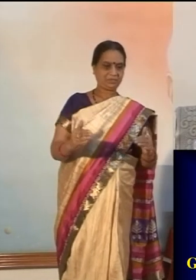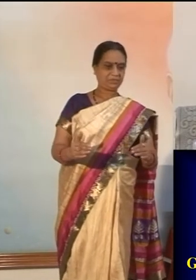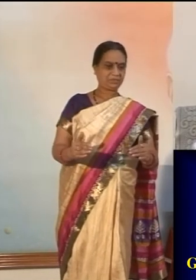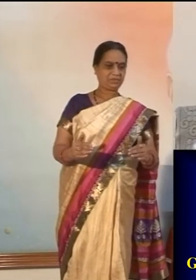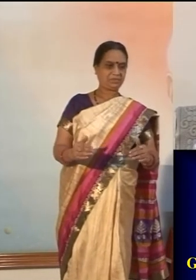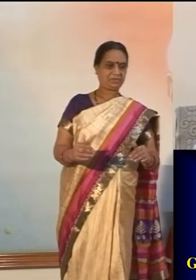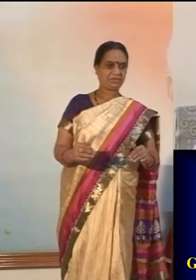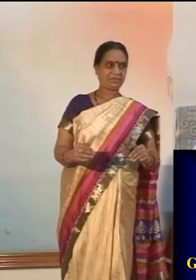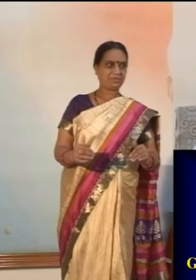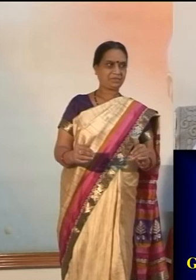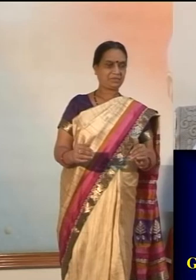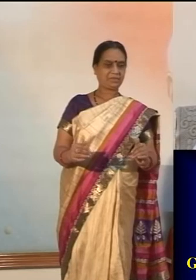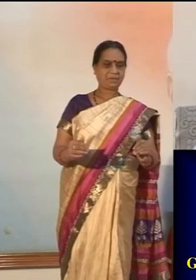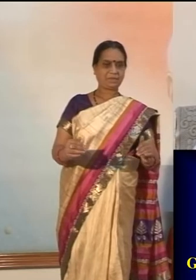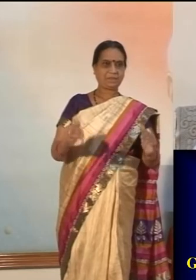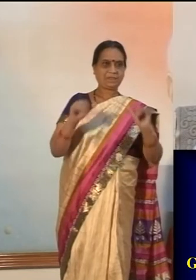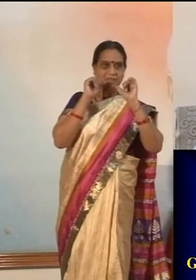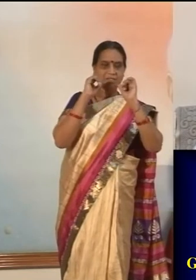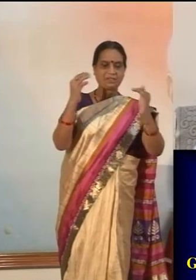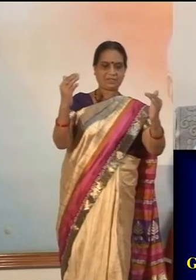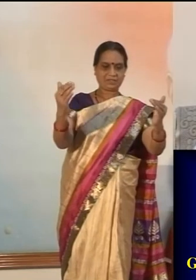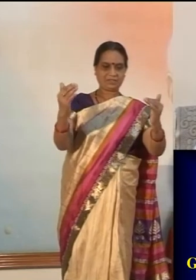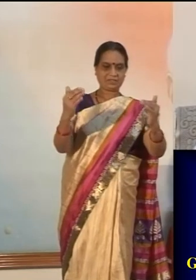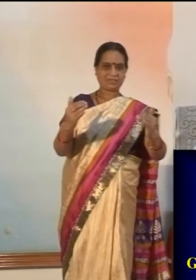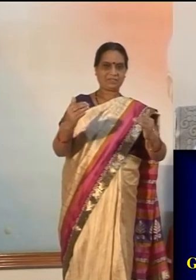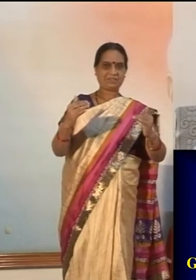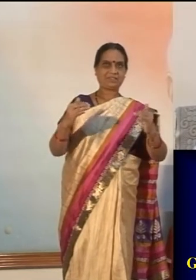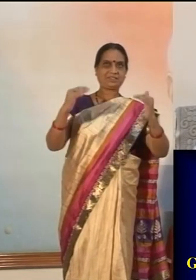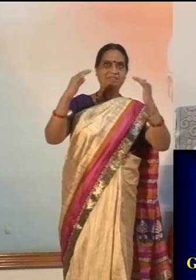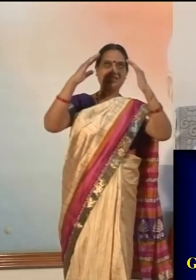बाढ़ का पानी मंदिर के अंदर आ गया।